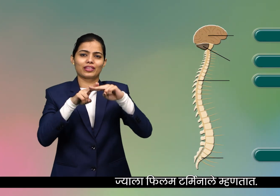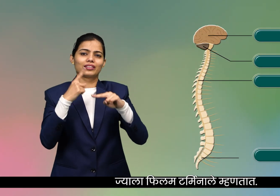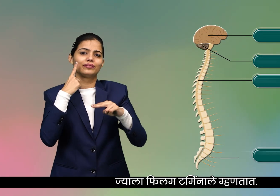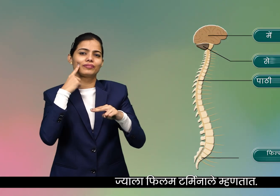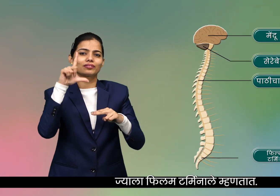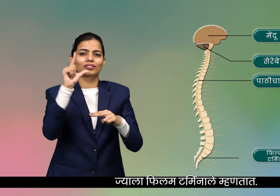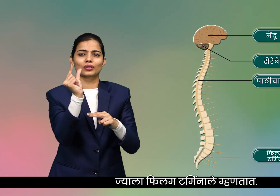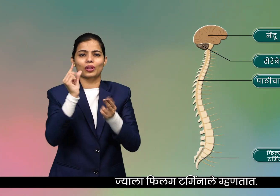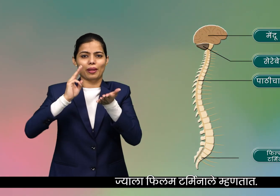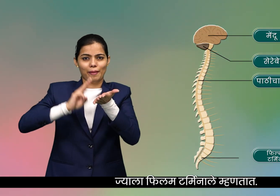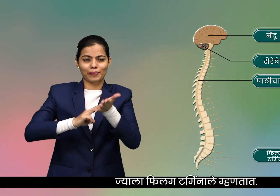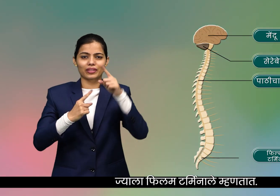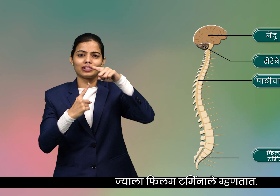ज्याला फिल्म टर्मिनाले म्हणतात.